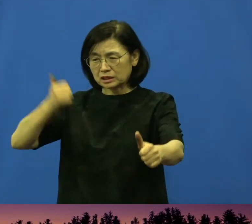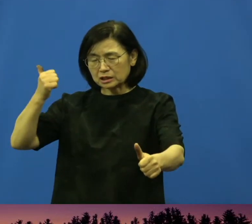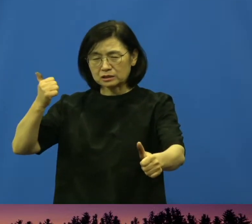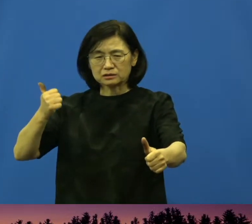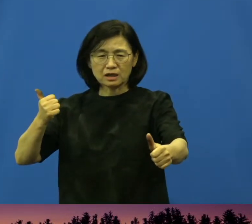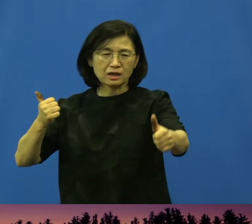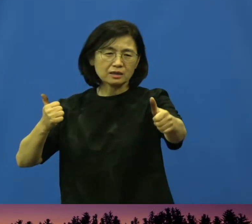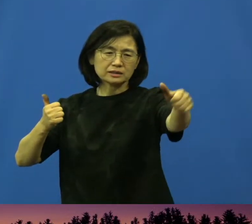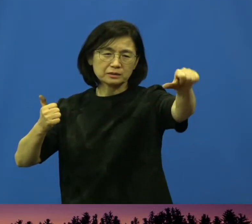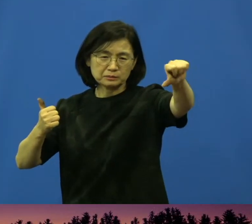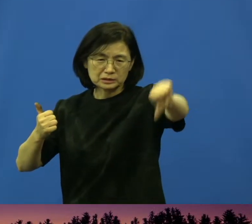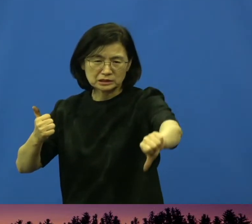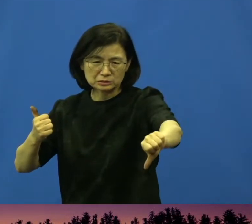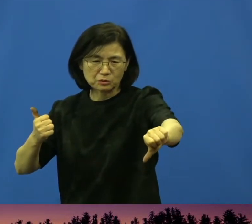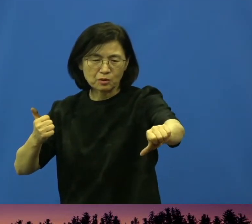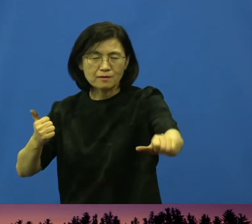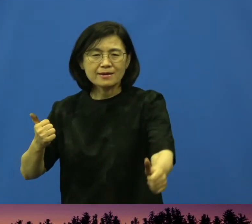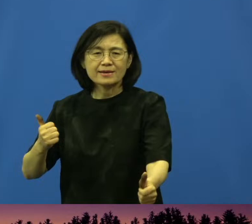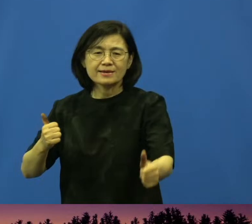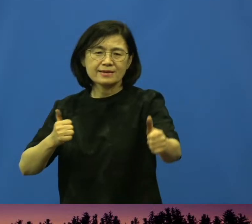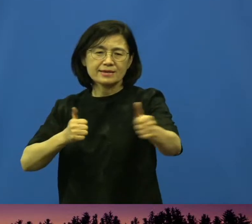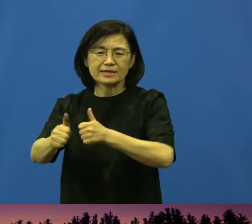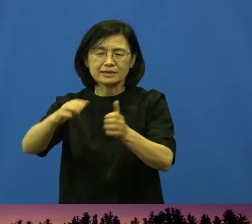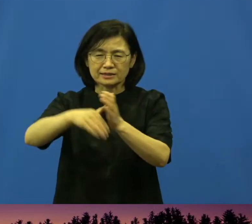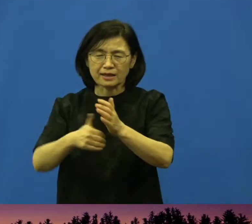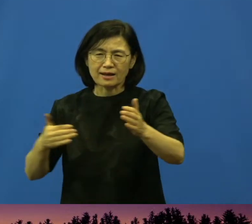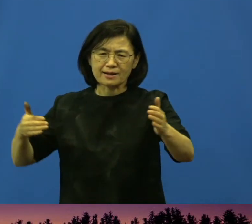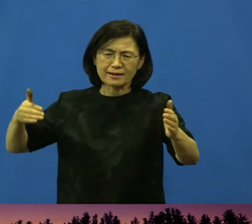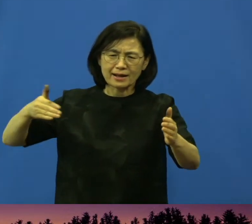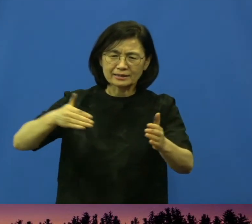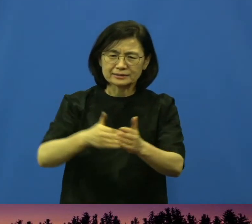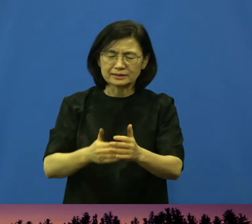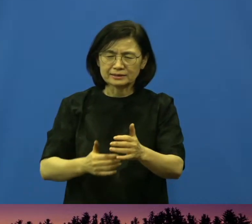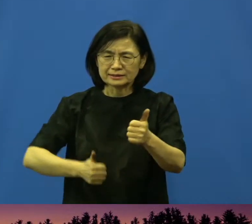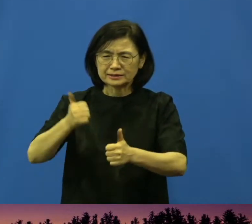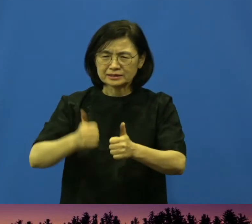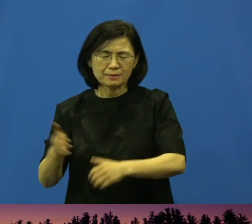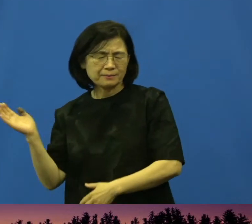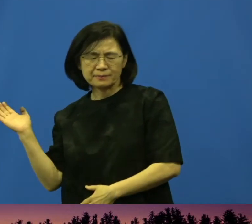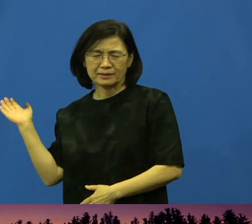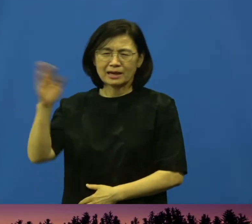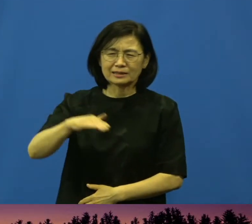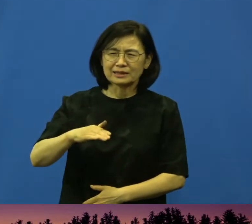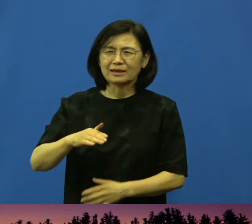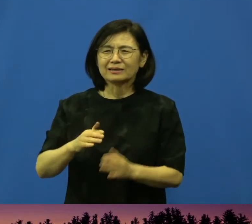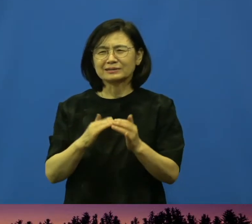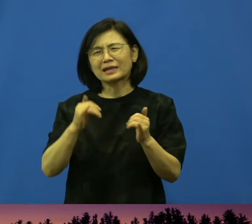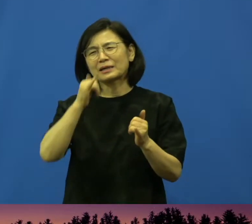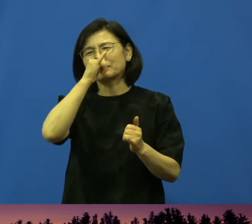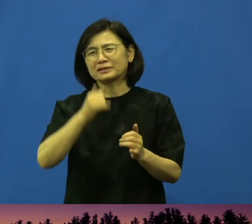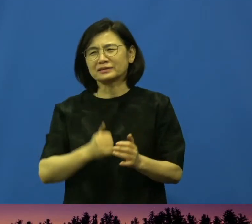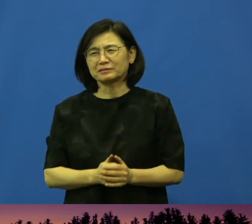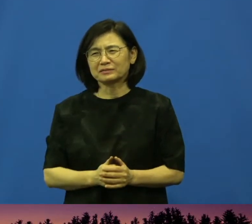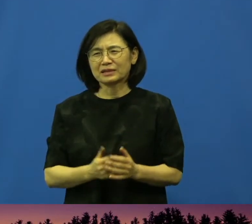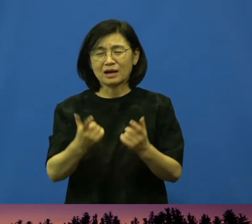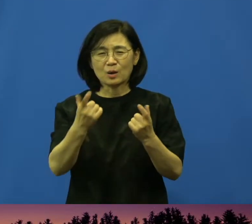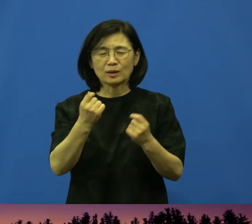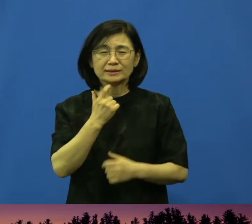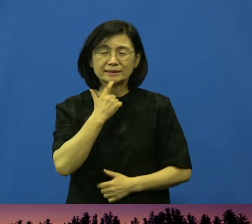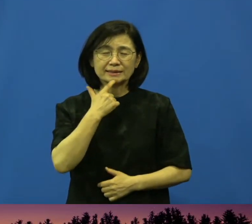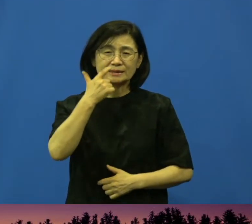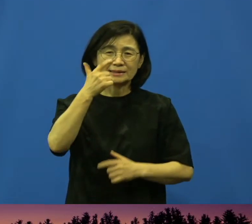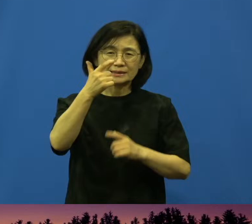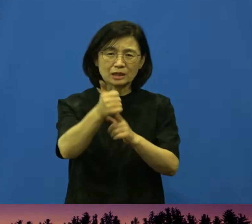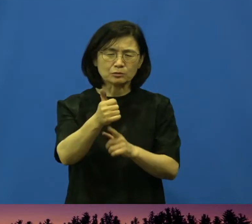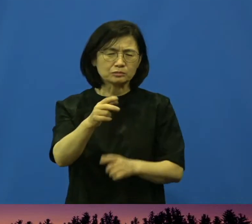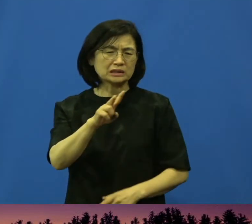했는데, 이길 때까지 하는 거예요. 이길 때까지. 여러분, 야곱은 2등 싫어하는 사람이에요. 2등은 싫어요. 1등만